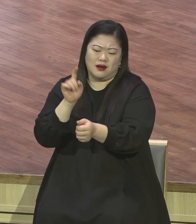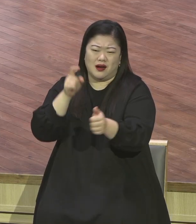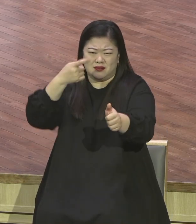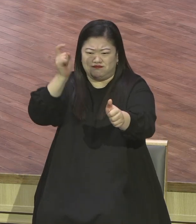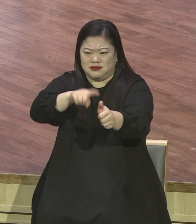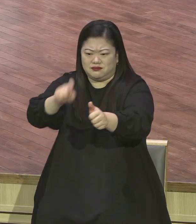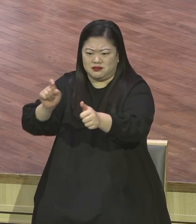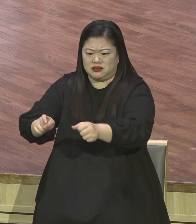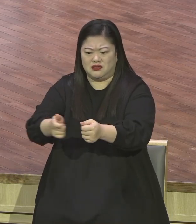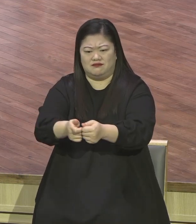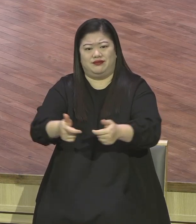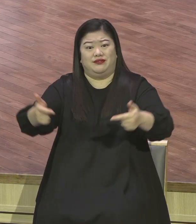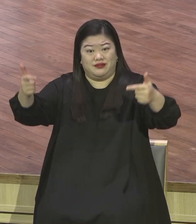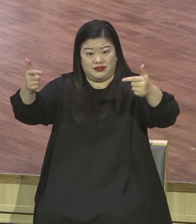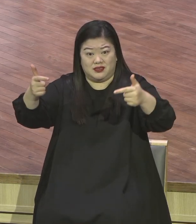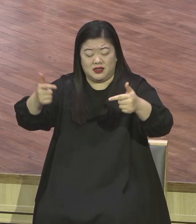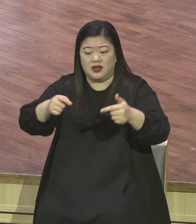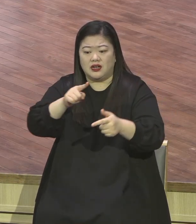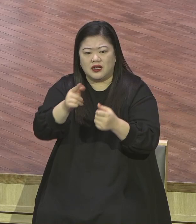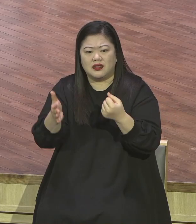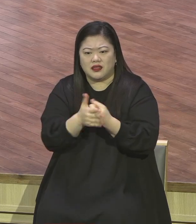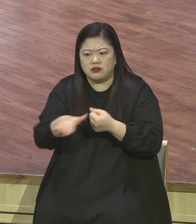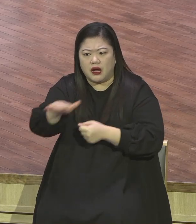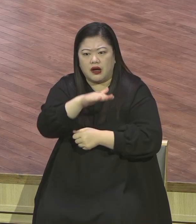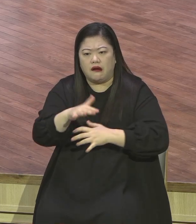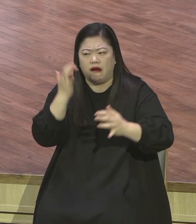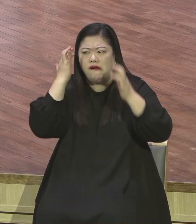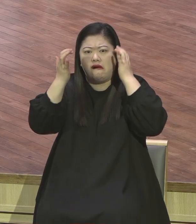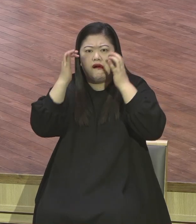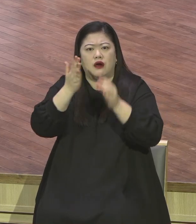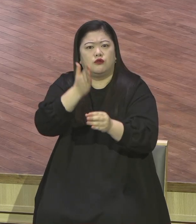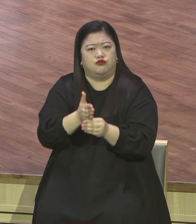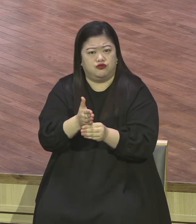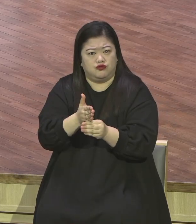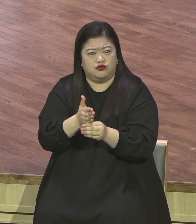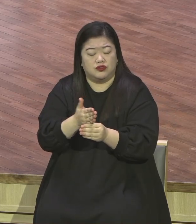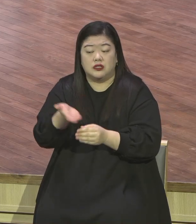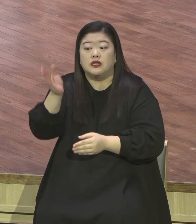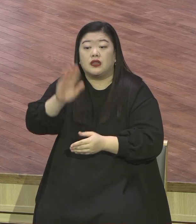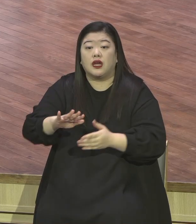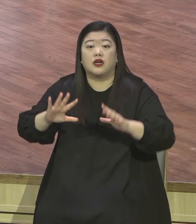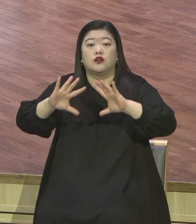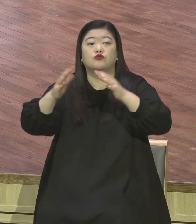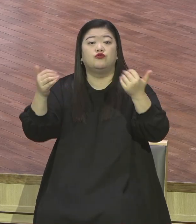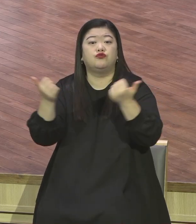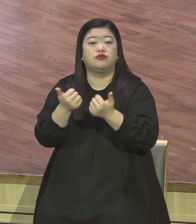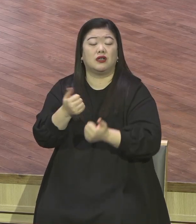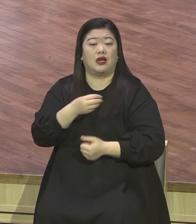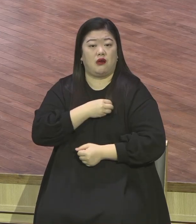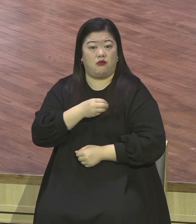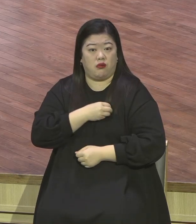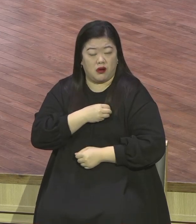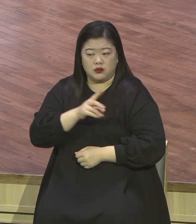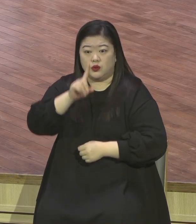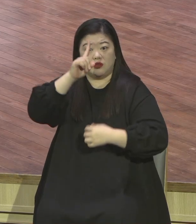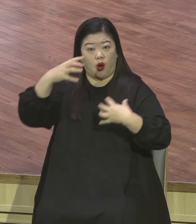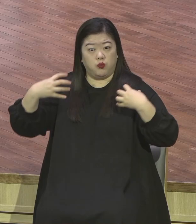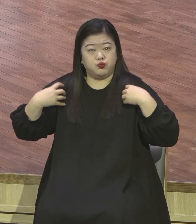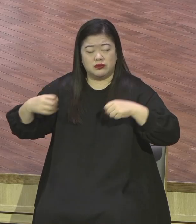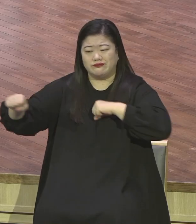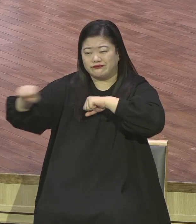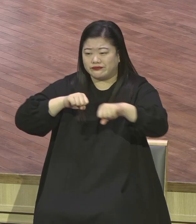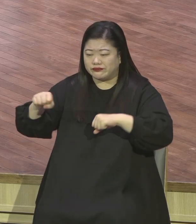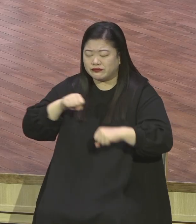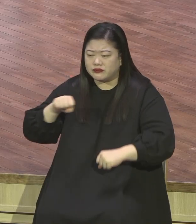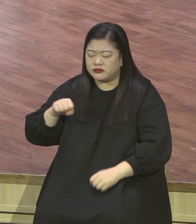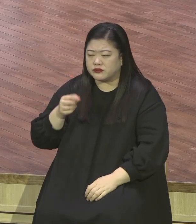국민이 뽑아놓은 여자 정치인들이 이 모습 보면 정말로 확정 편향을 따라서